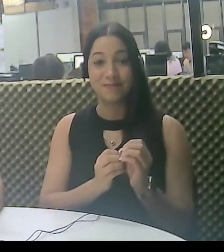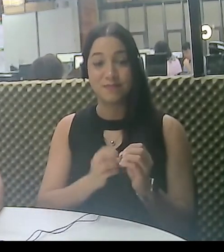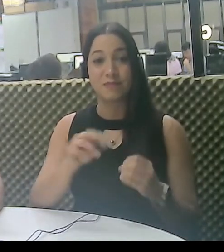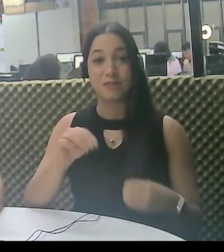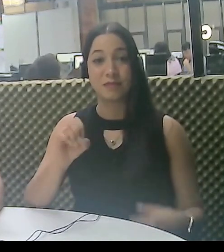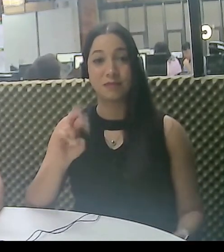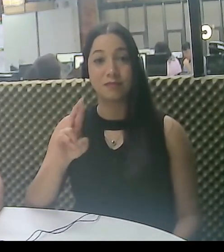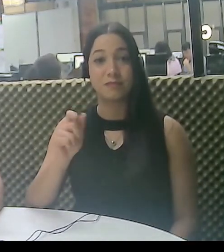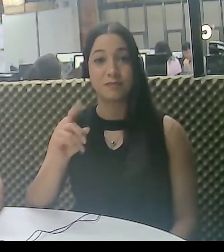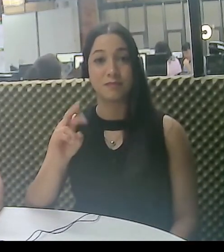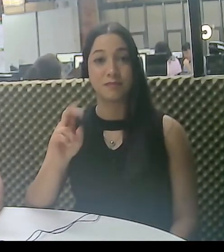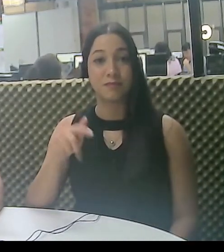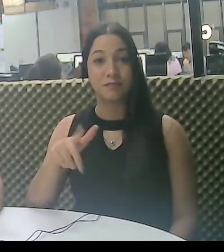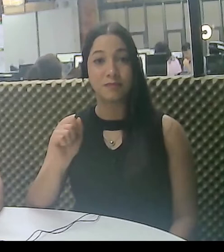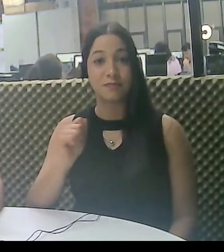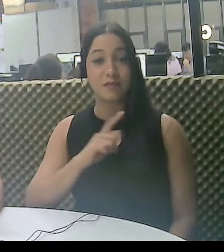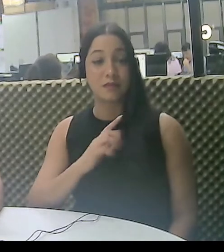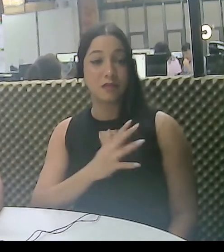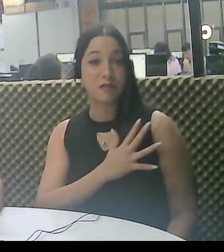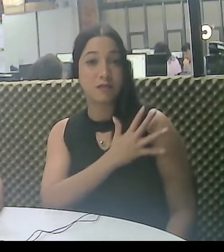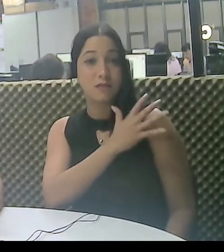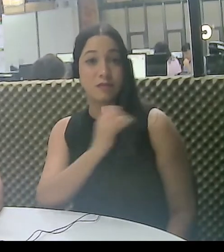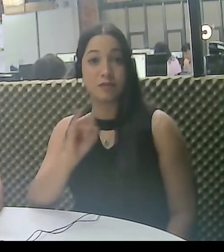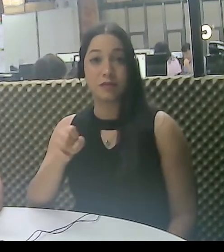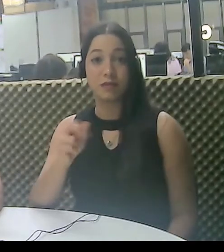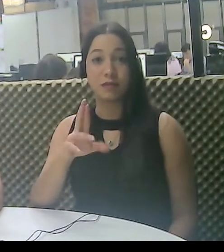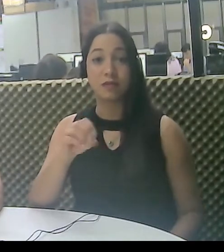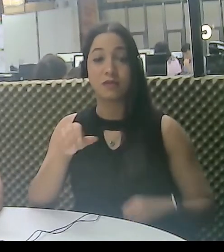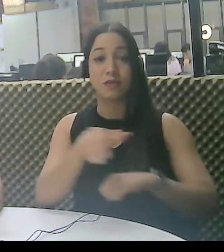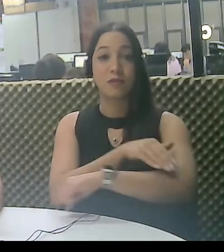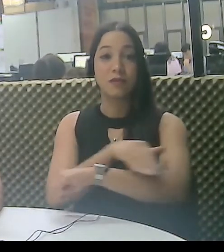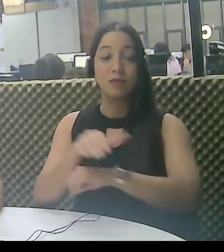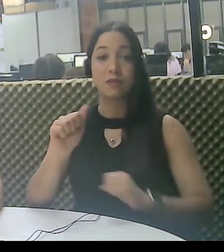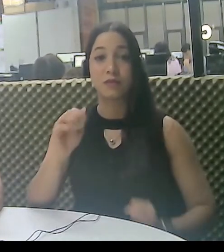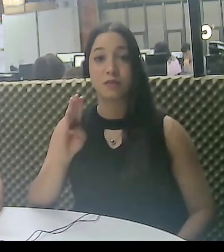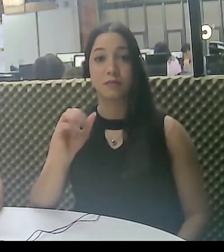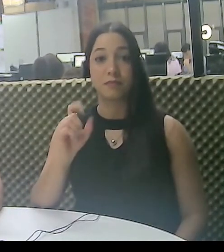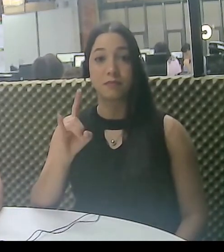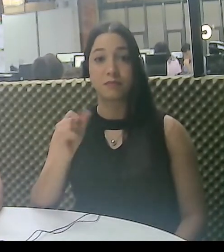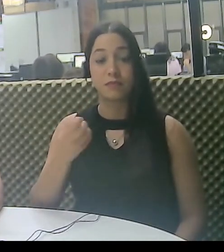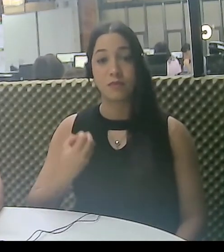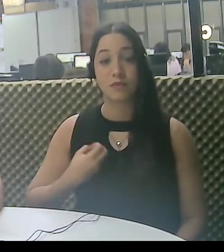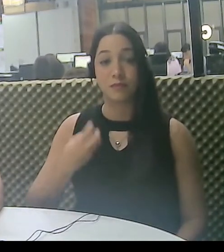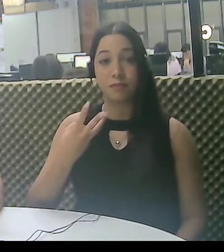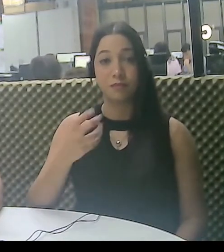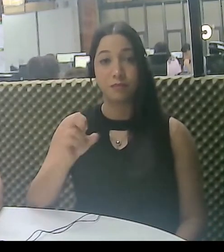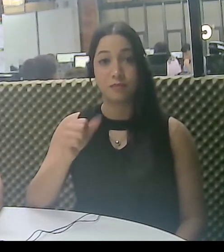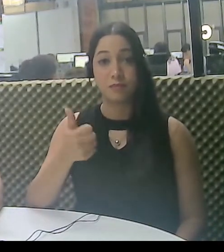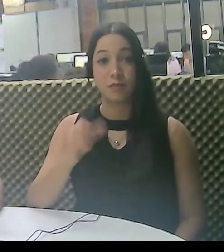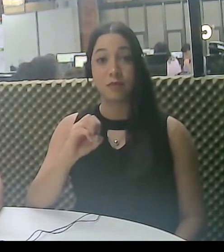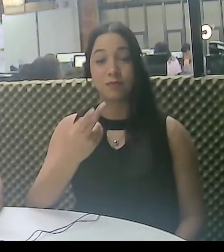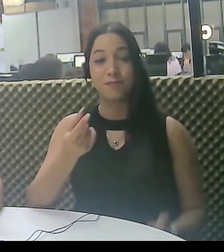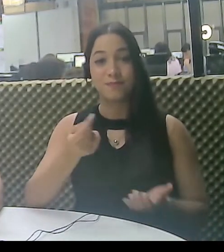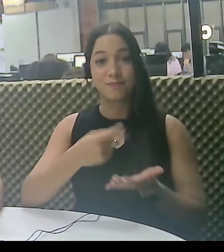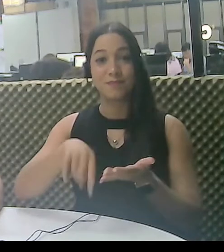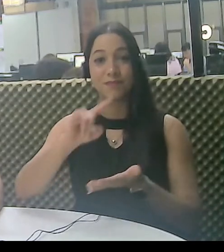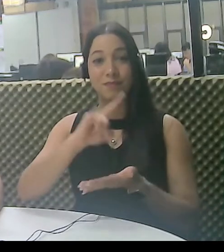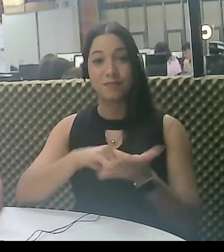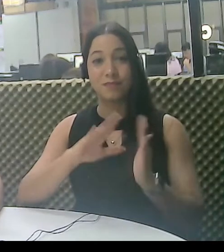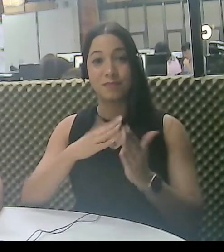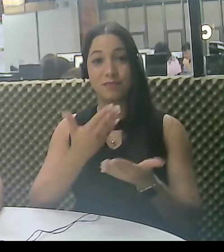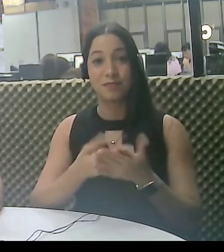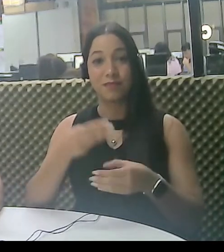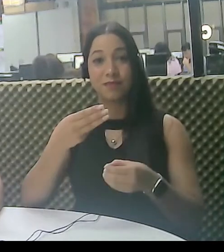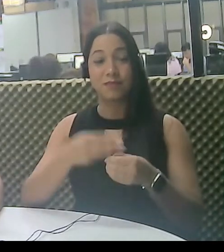Miraporanga, basta procurar o Sargento Jairo, na Rua Abadia, número 381, ou preencher a ficha da Escola